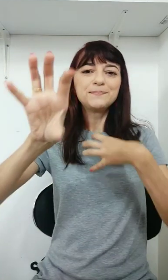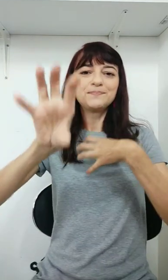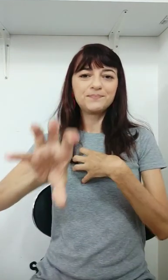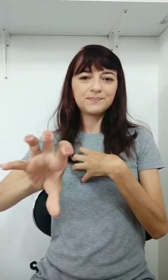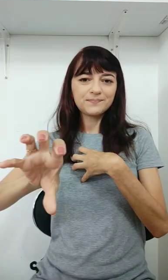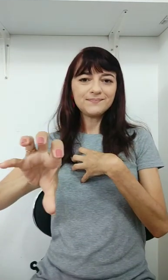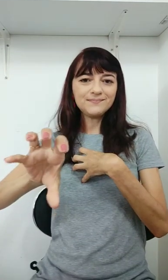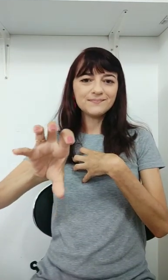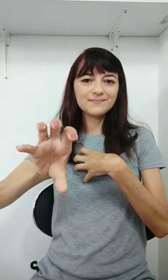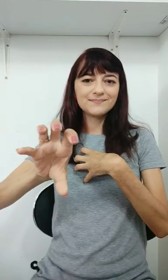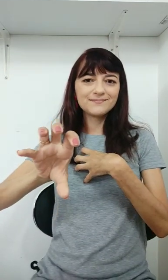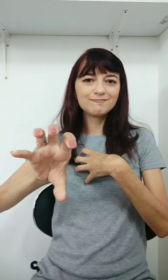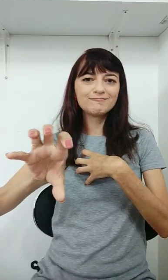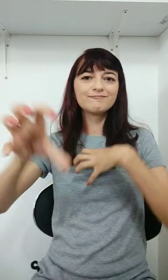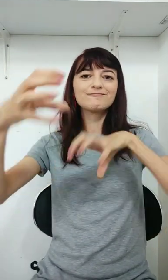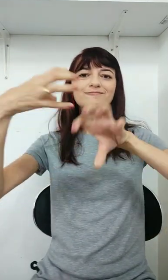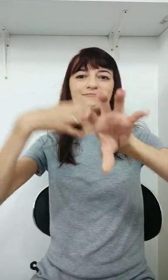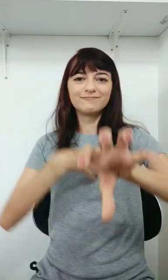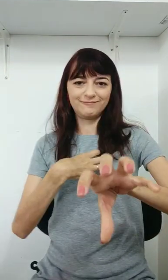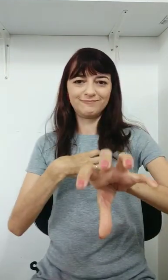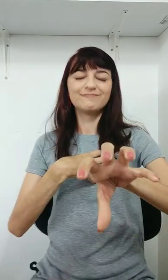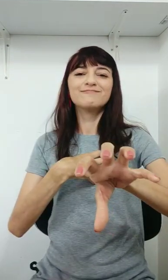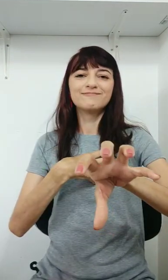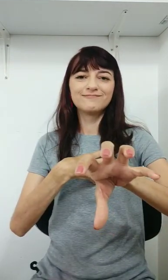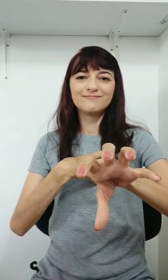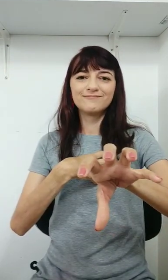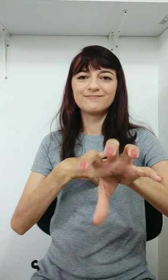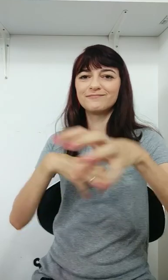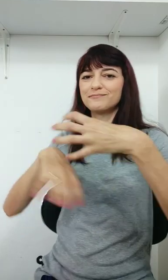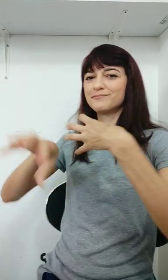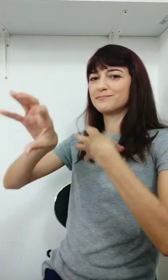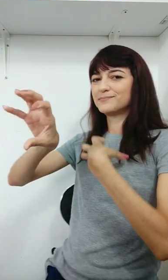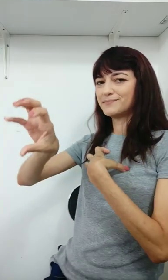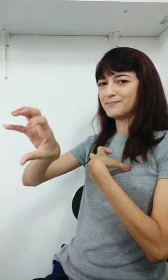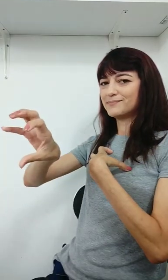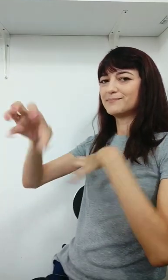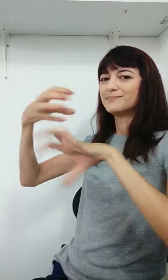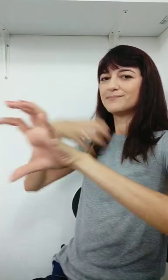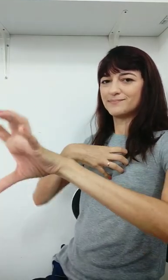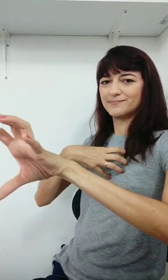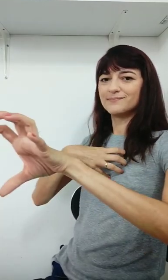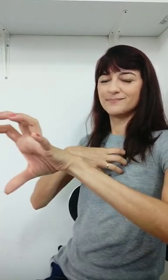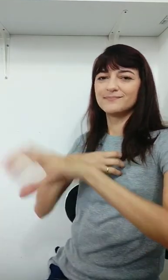só esse sinal. Vocês já aprenderam esse sinal, não é verdade? Já ensinei para vocês.